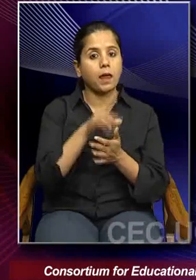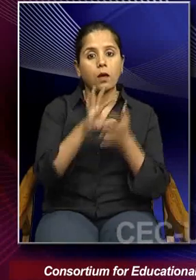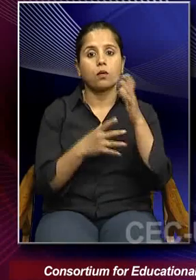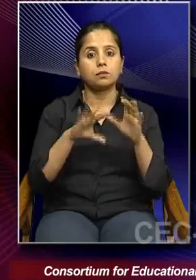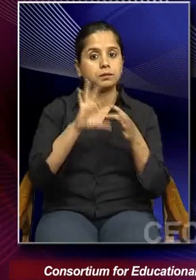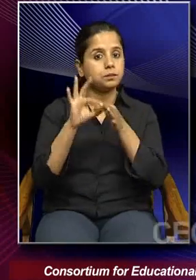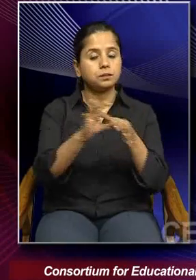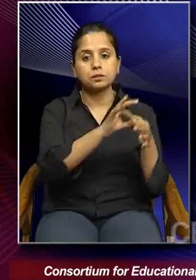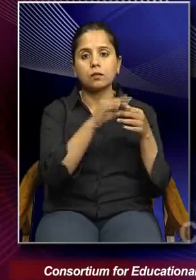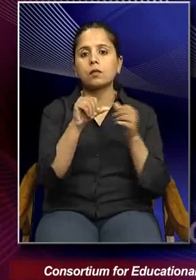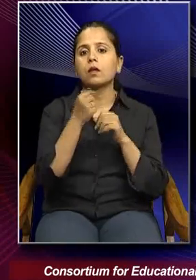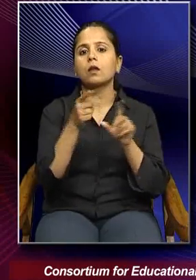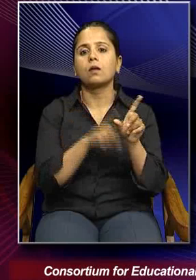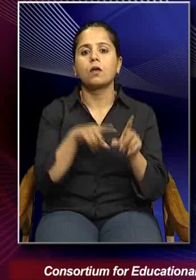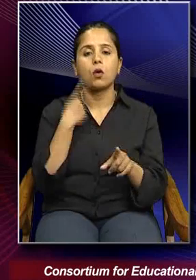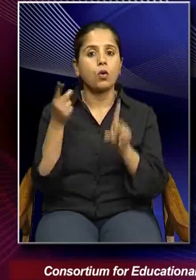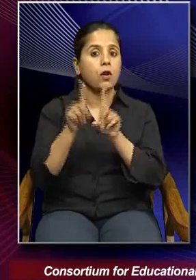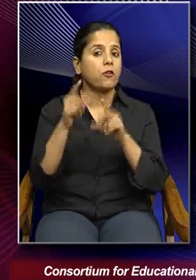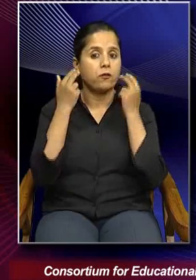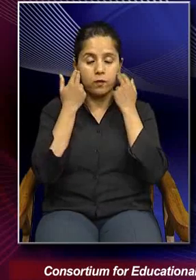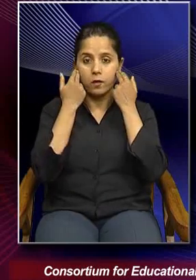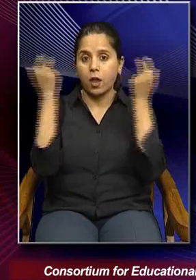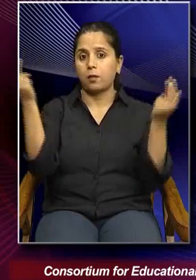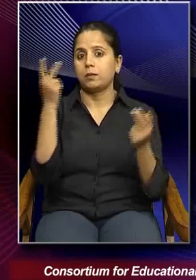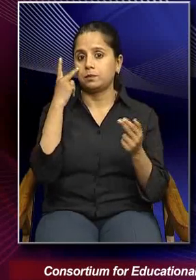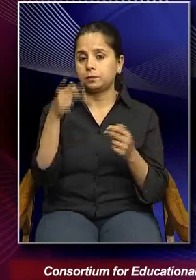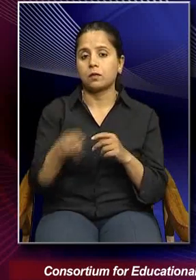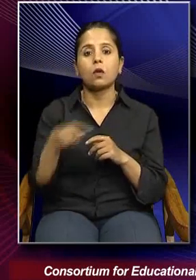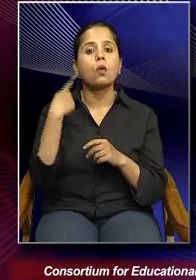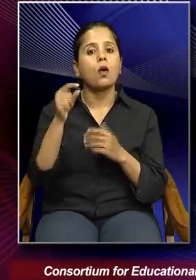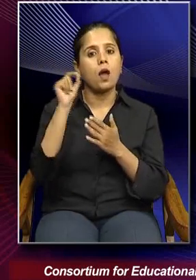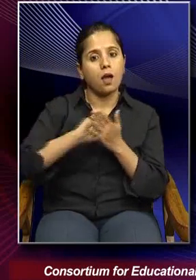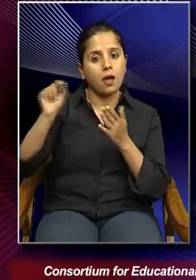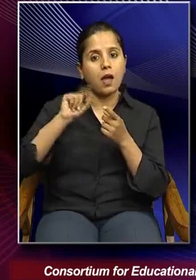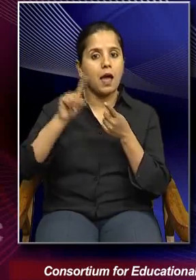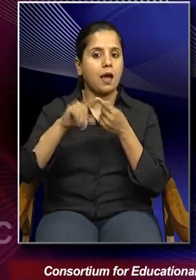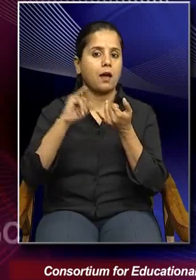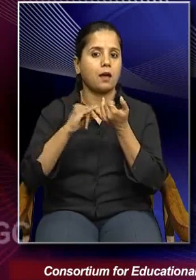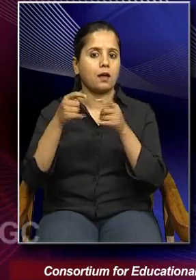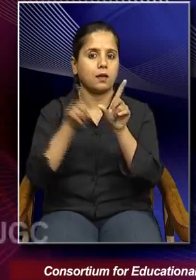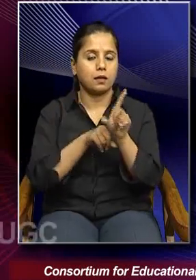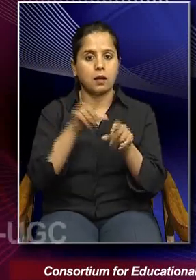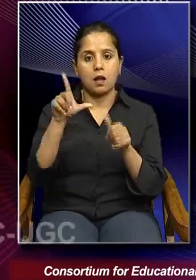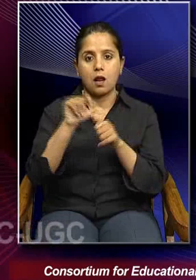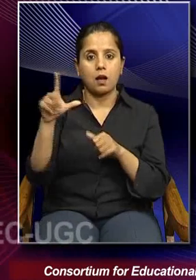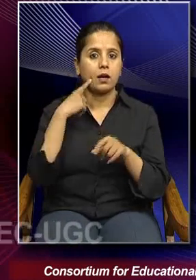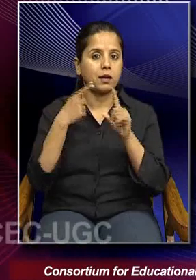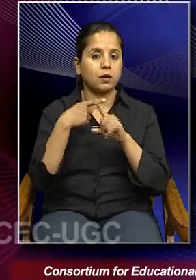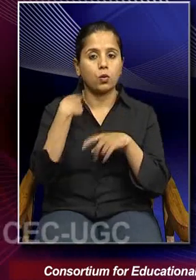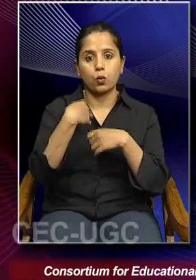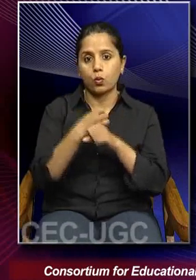अज्ञेय के साथ प्रसिद्ध निबंधकार ललित साहित्य के सृजन